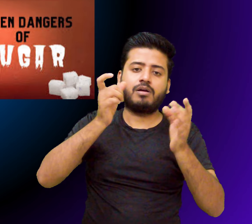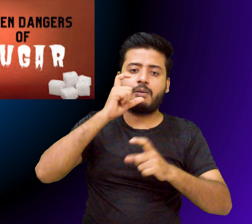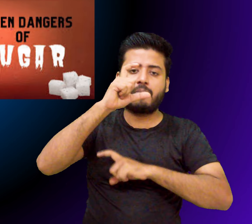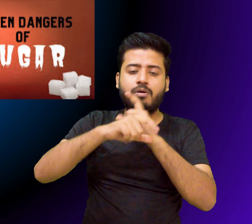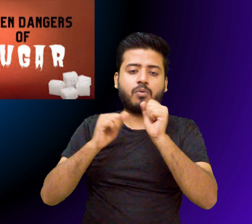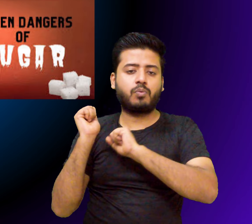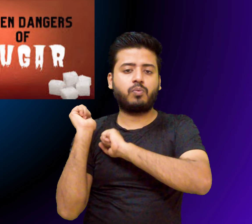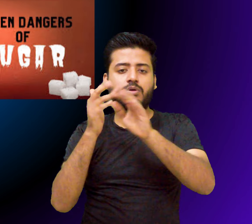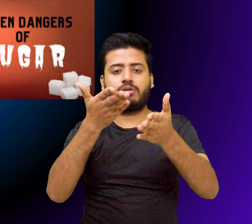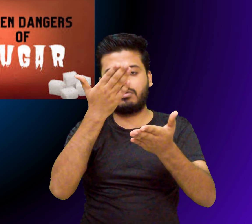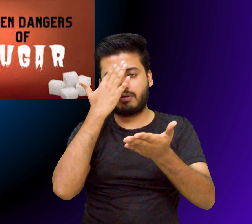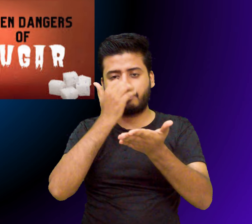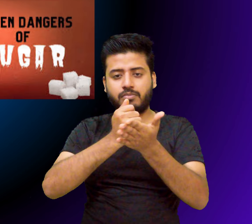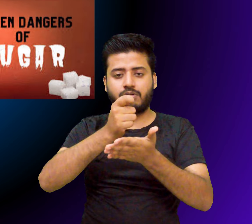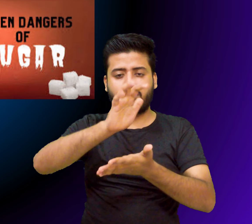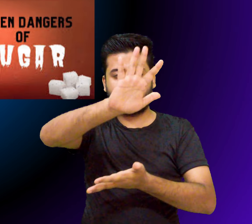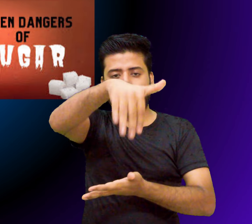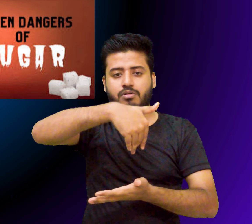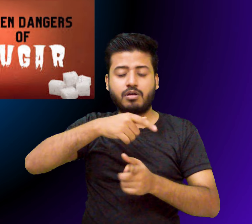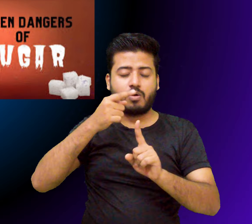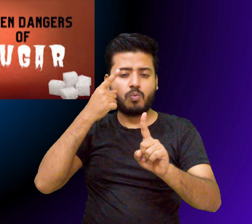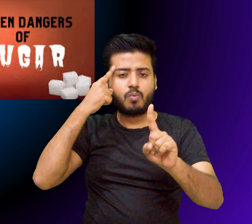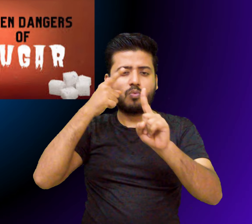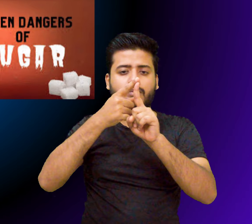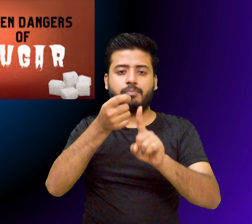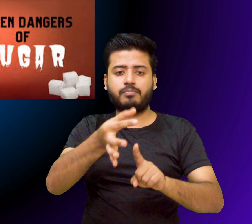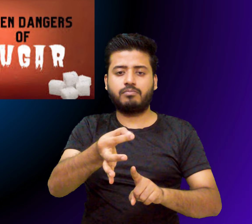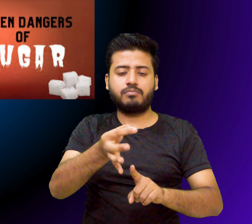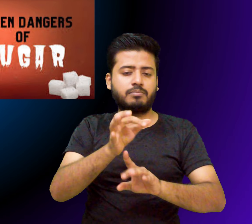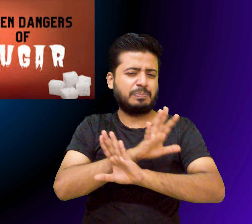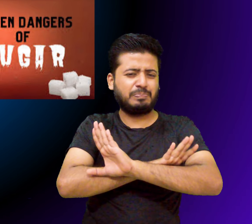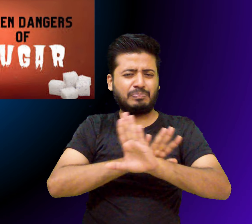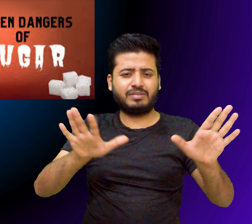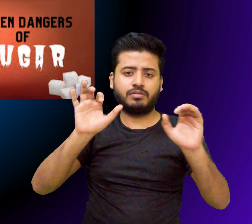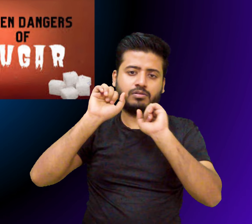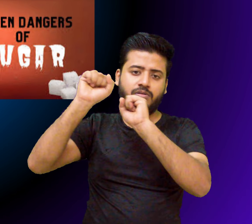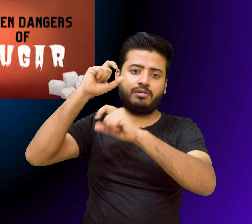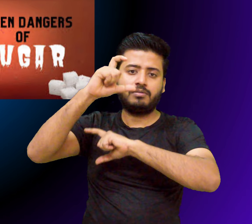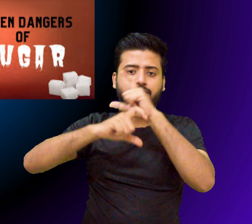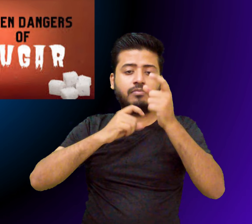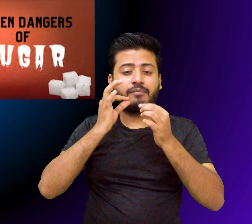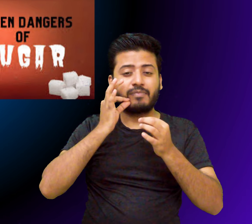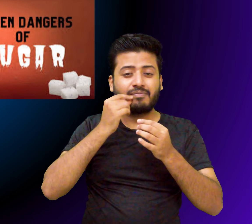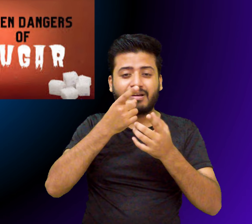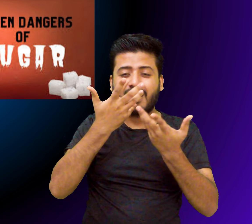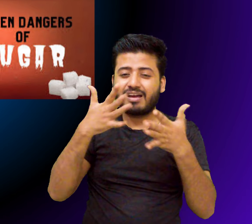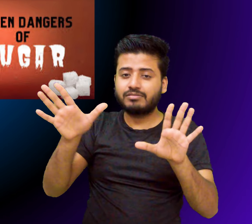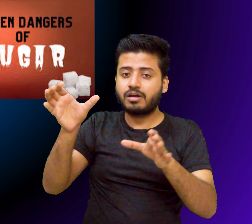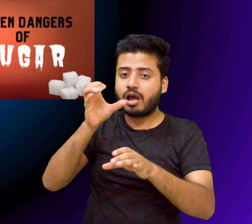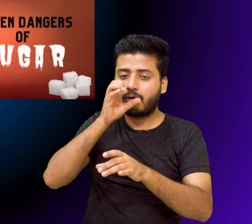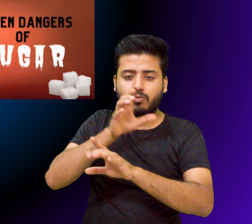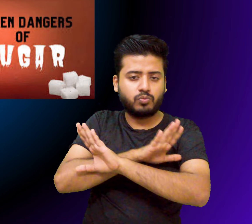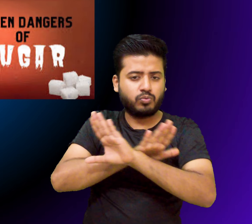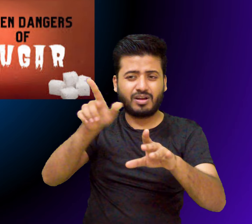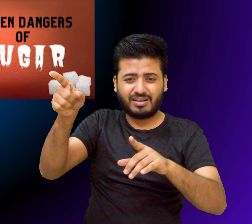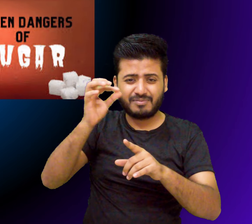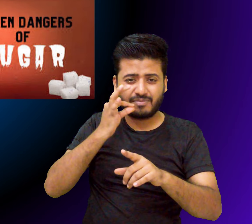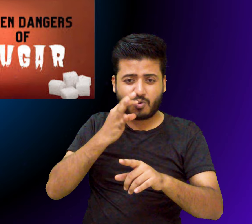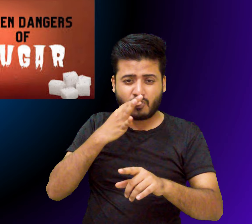affected. Cancer risk. Some dyes, like red thene, have been linked to an increased risk of tumors in animal studies. While the